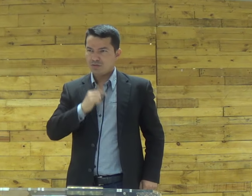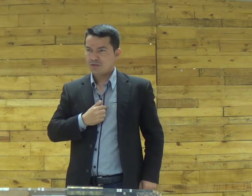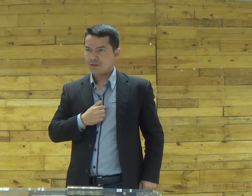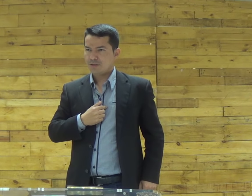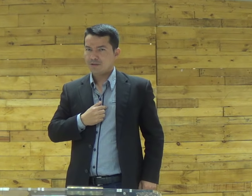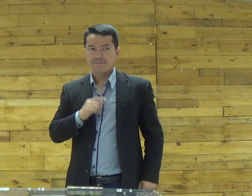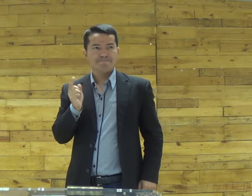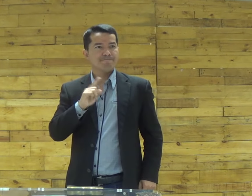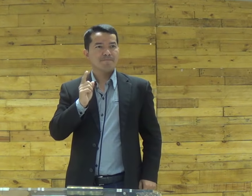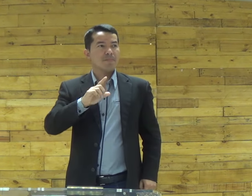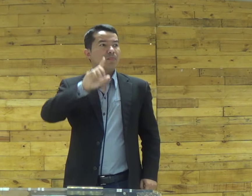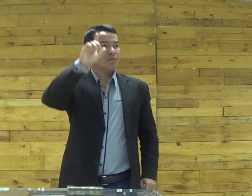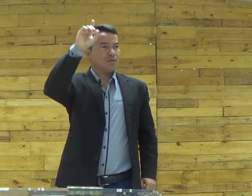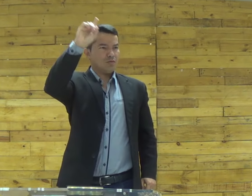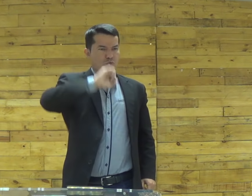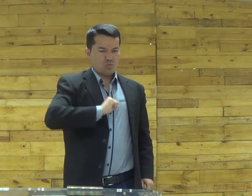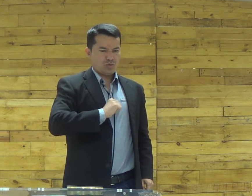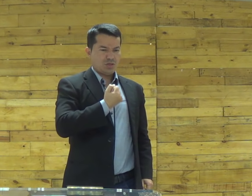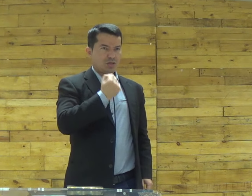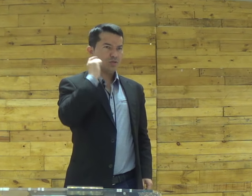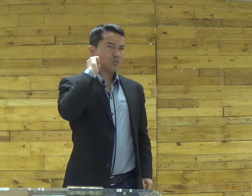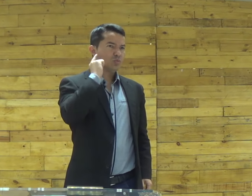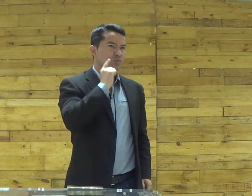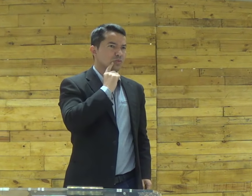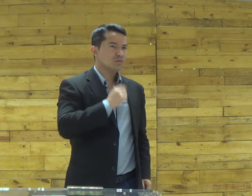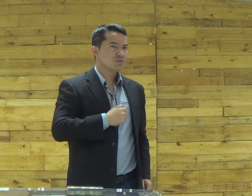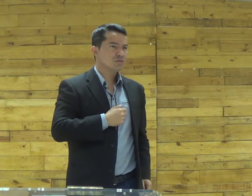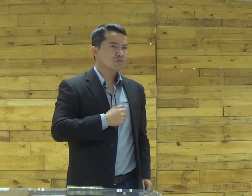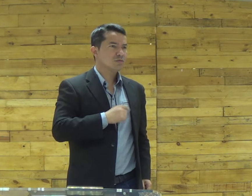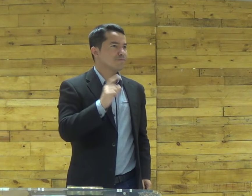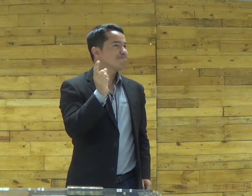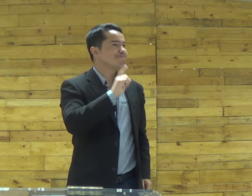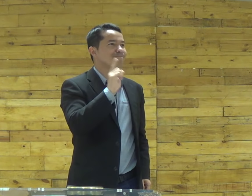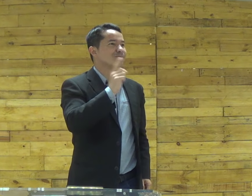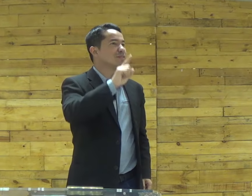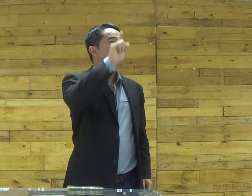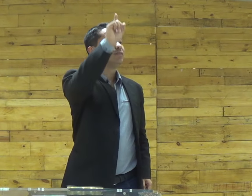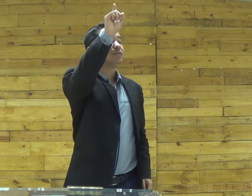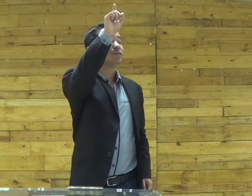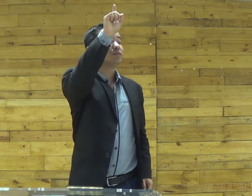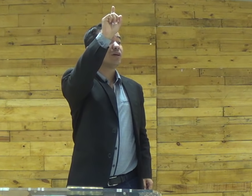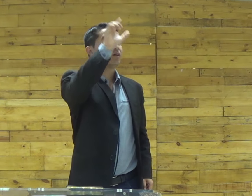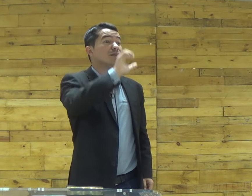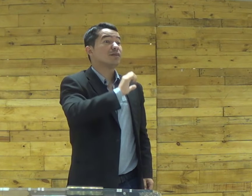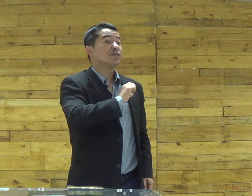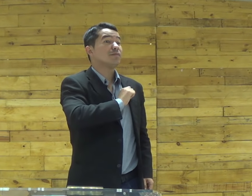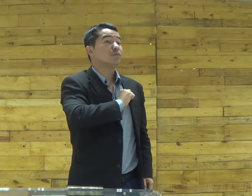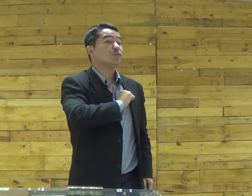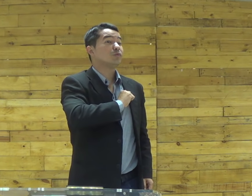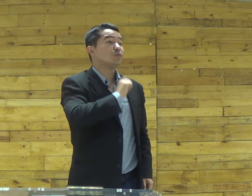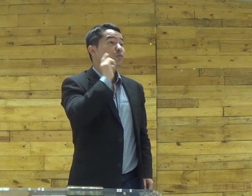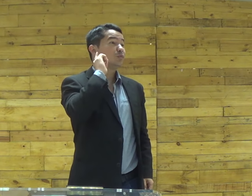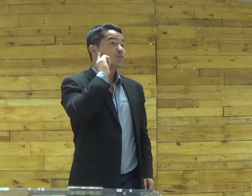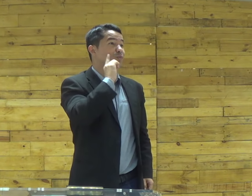esquece, Deus não prueja, Deus não odeia, Deus não despreza o surdo. Deus ama